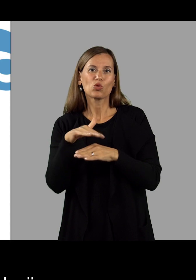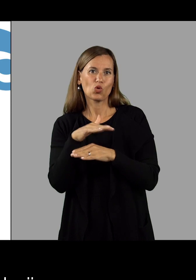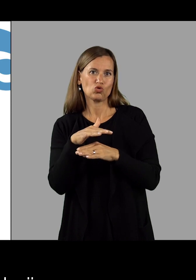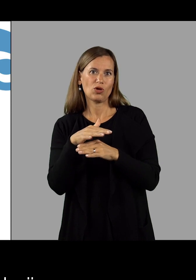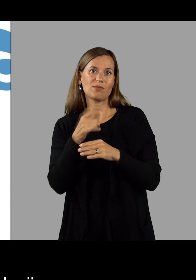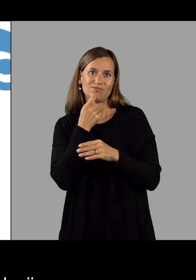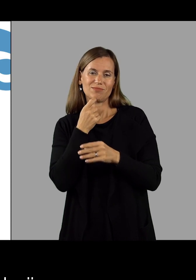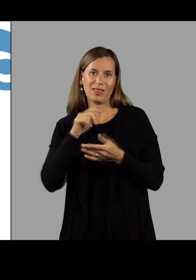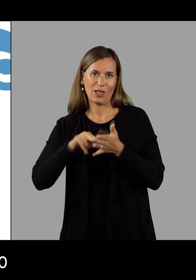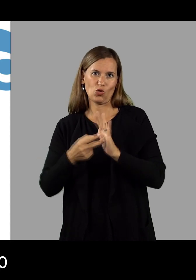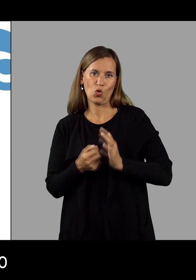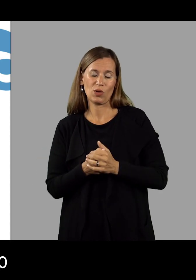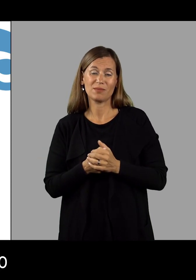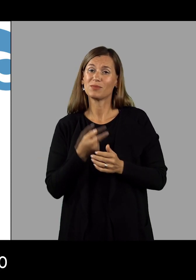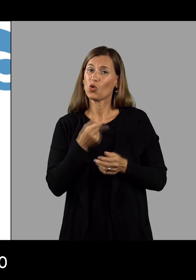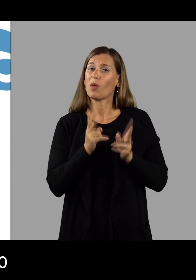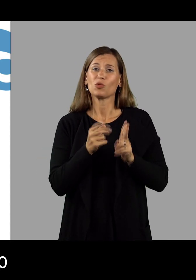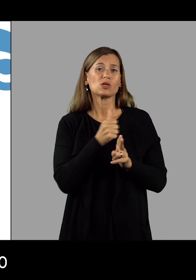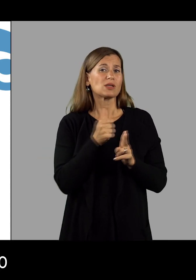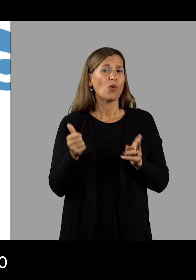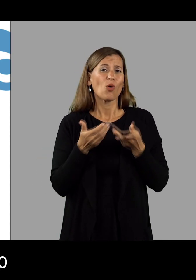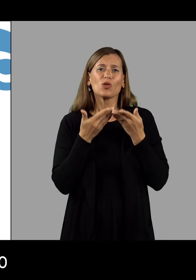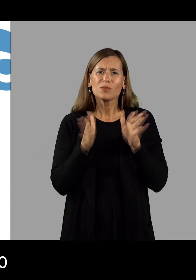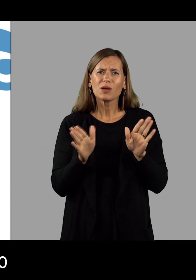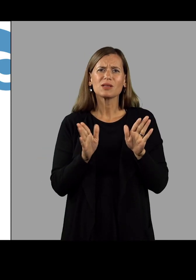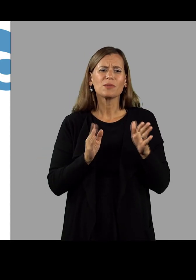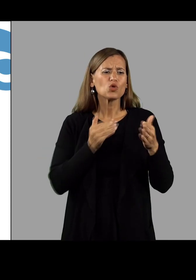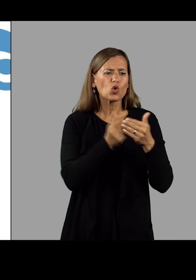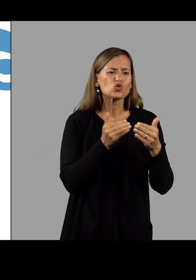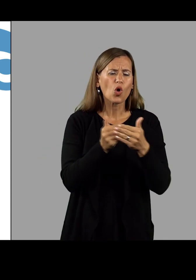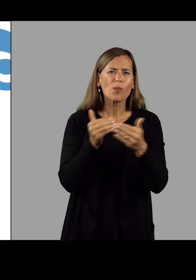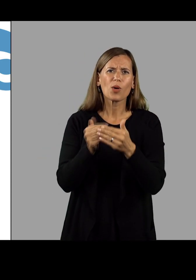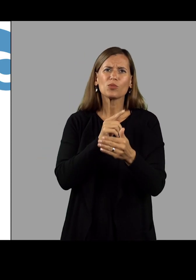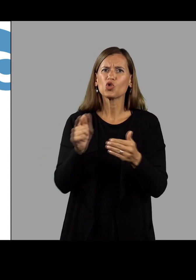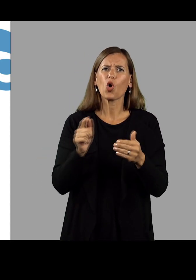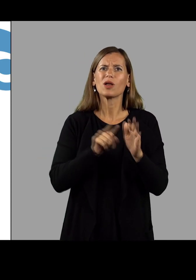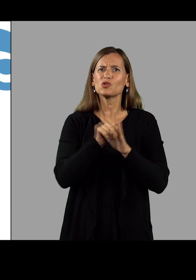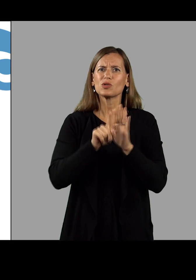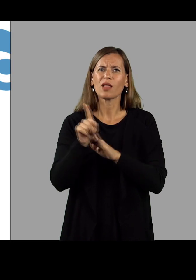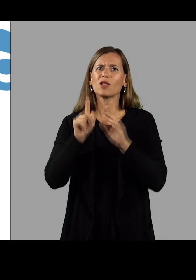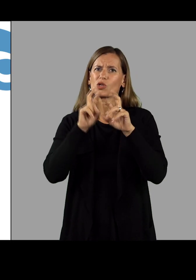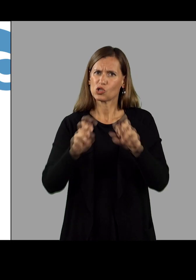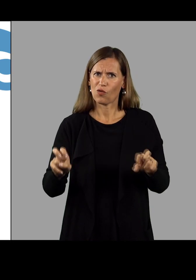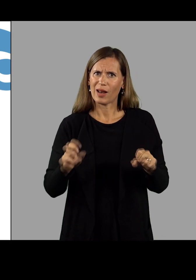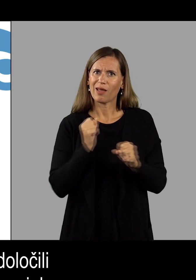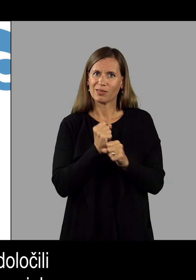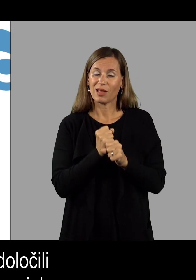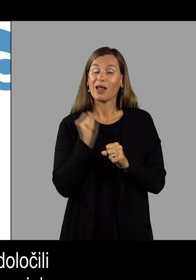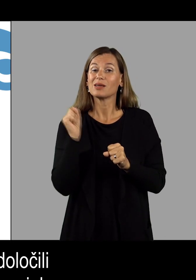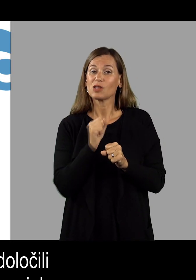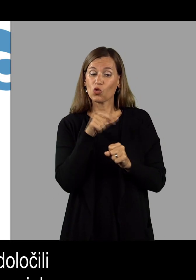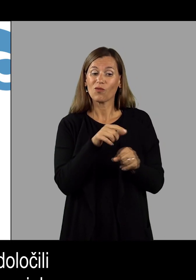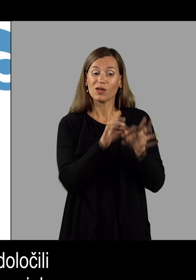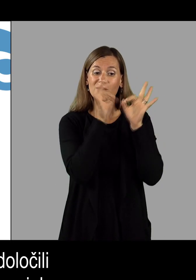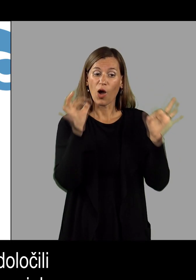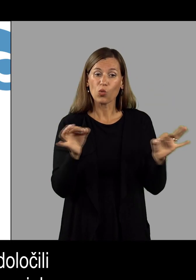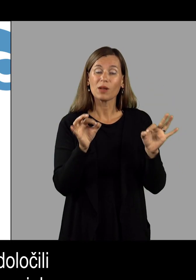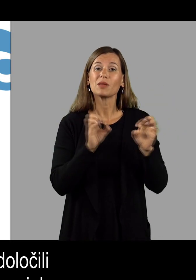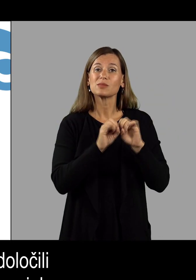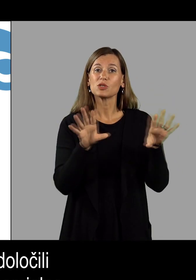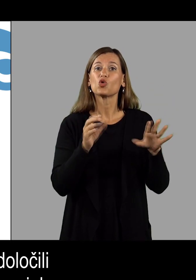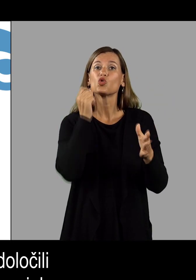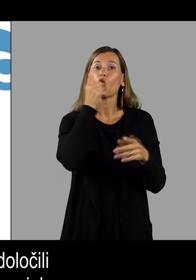druge subjekte. Predviden je hiter in učinkovit prenos pridobljenega znanja ter morebitne nadgradnje in nadaljnji razvoj